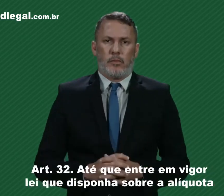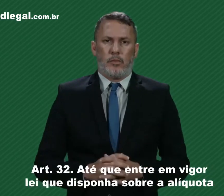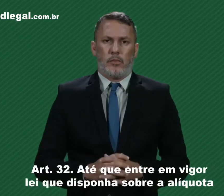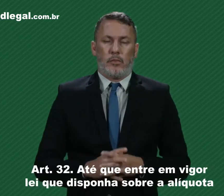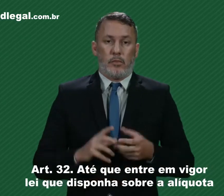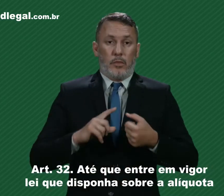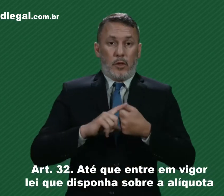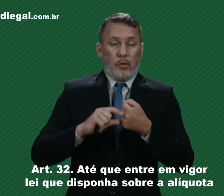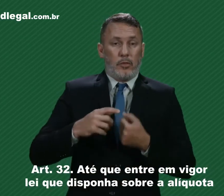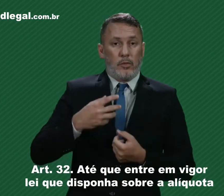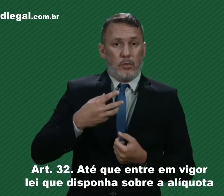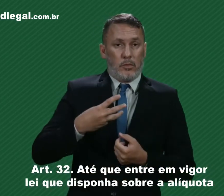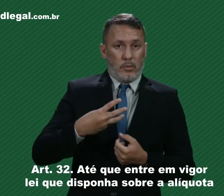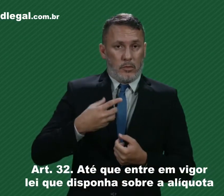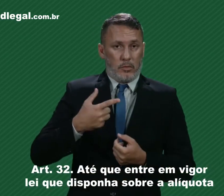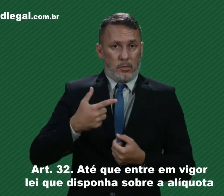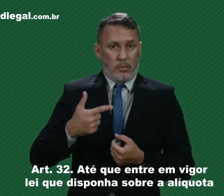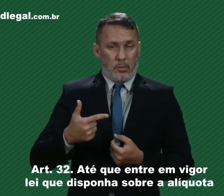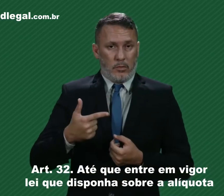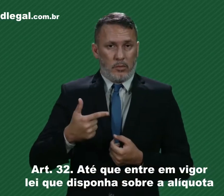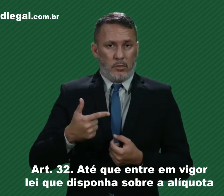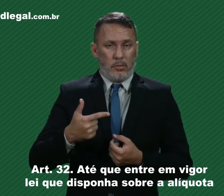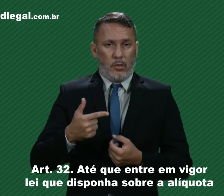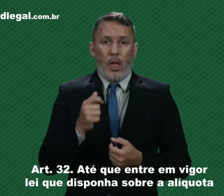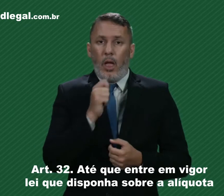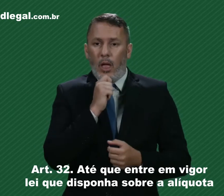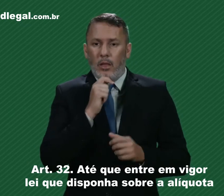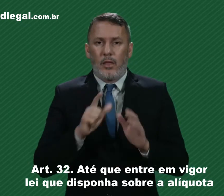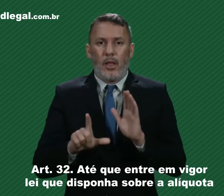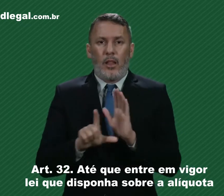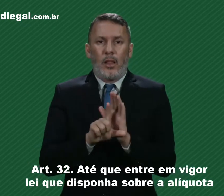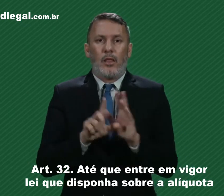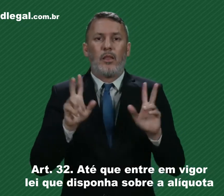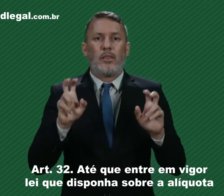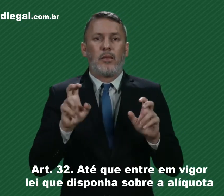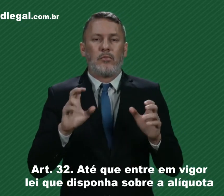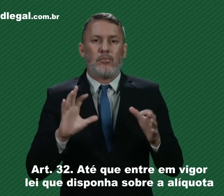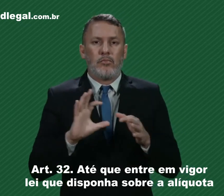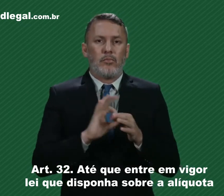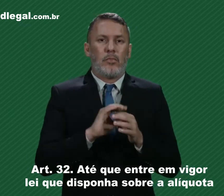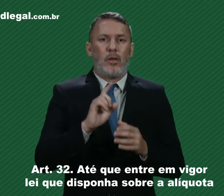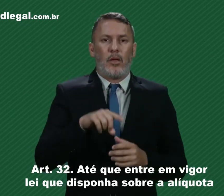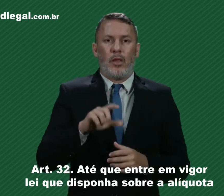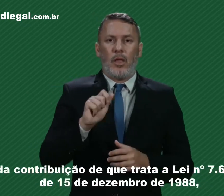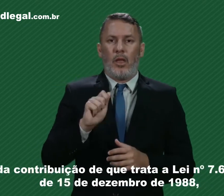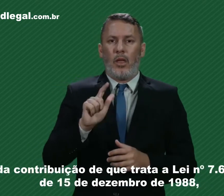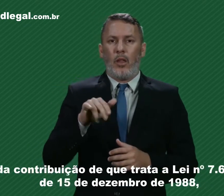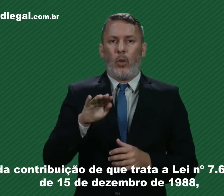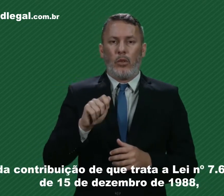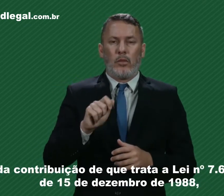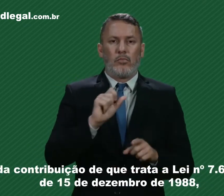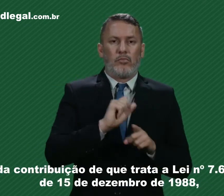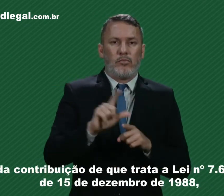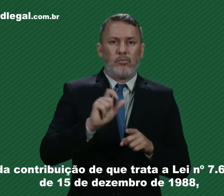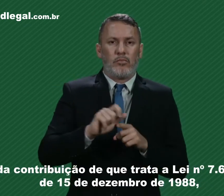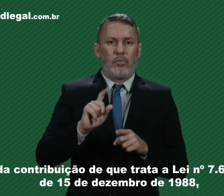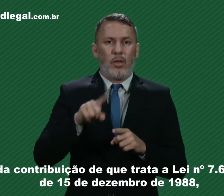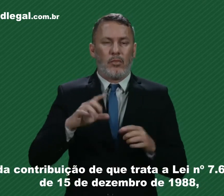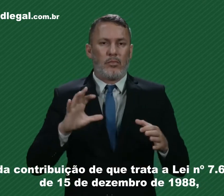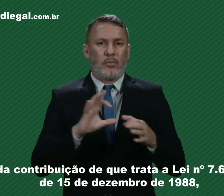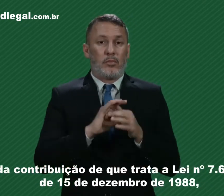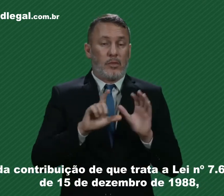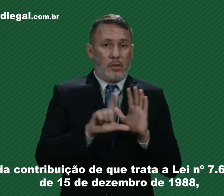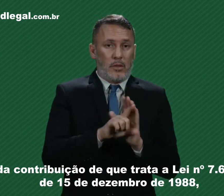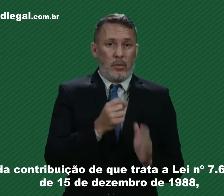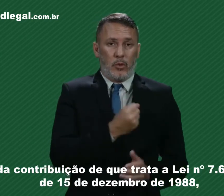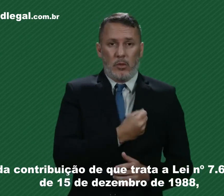adesão. Artigo 32. Até que entre em vigor lei que disponha sobre a alíquota da contribuição de que trata a